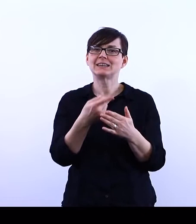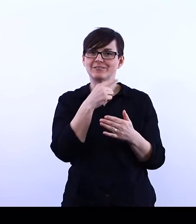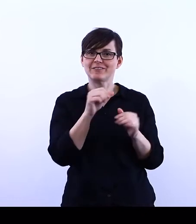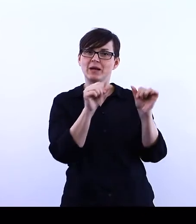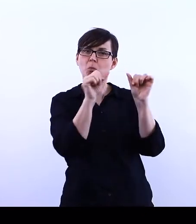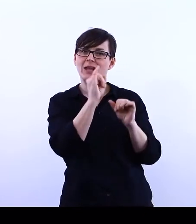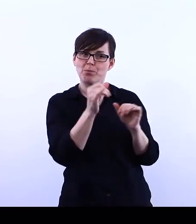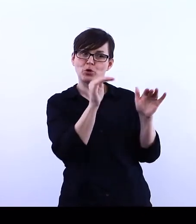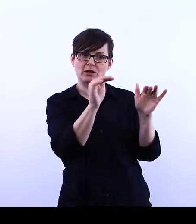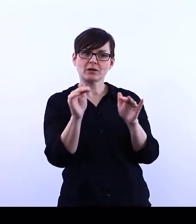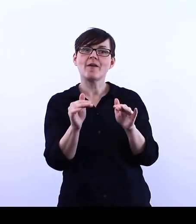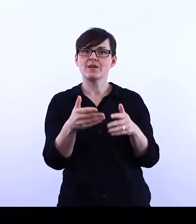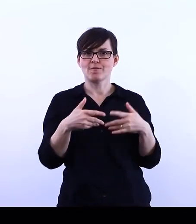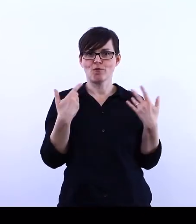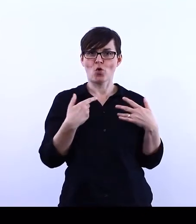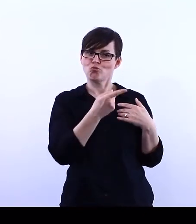gute Impulse geben können.